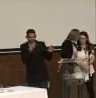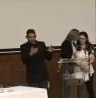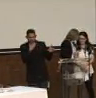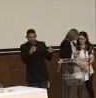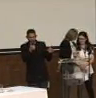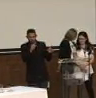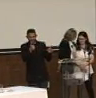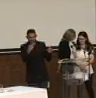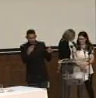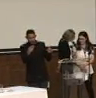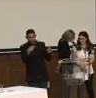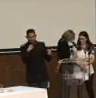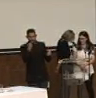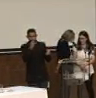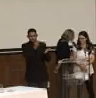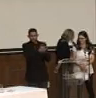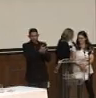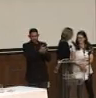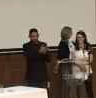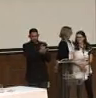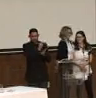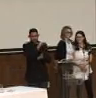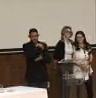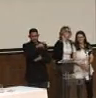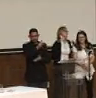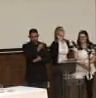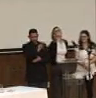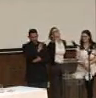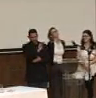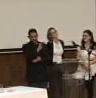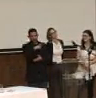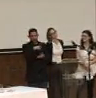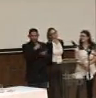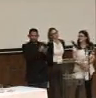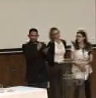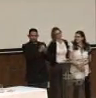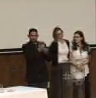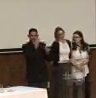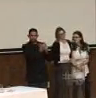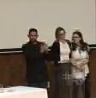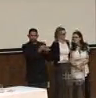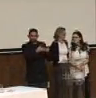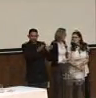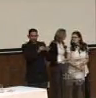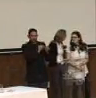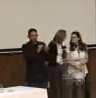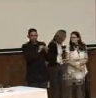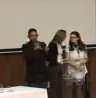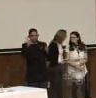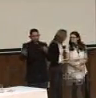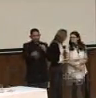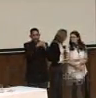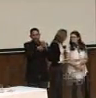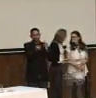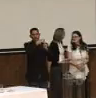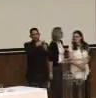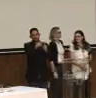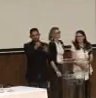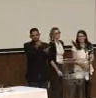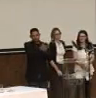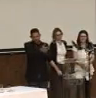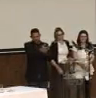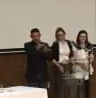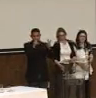de 2013 é pago pelo INPOG em um processo que a gente abre solicitando que seja feito em restos a pagar. Esse é o